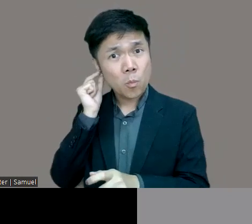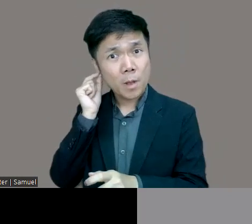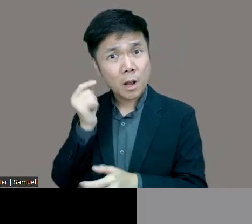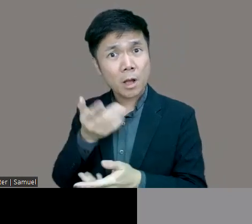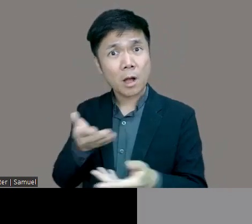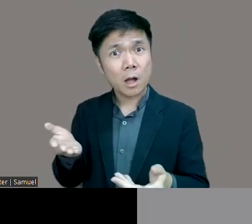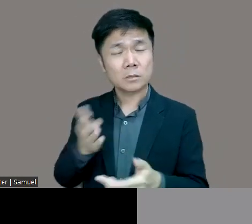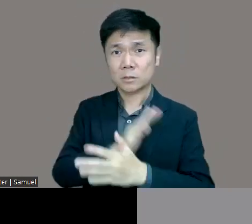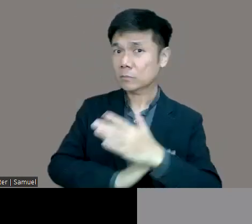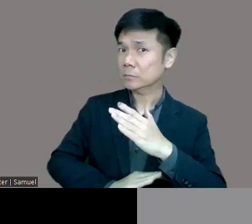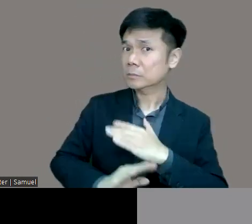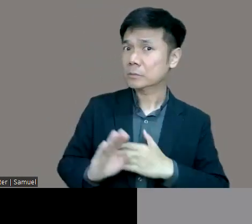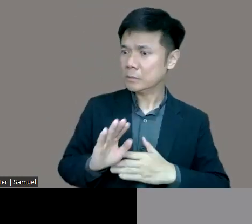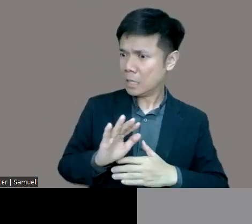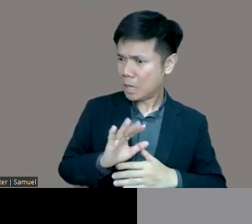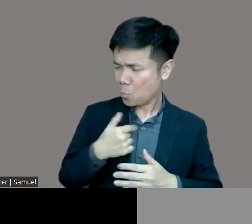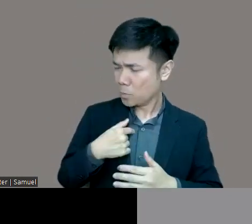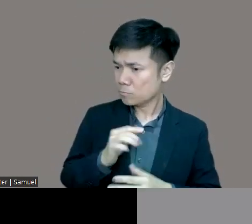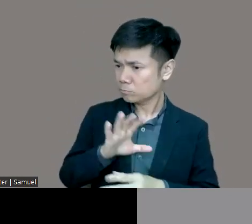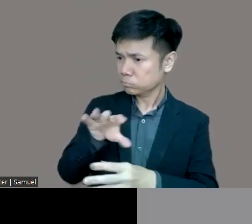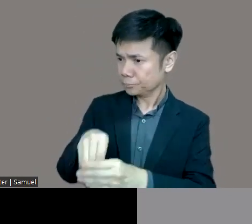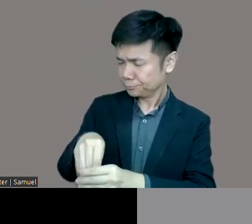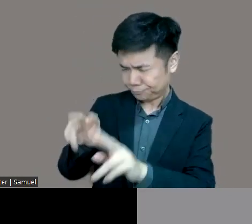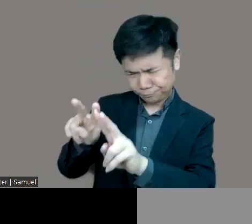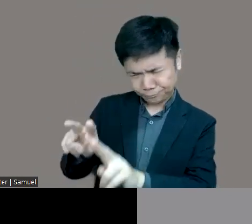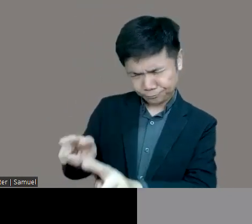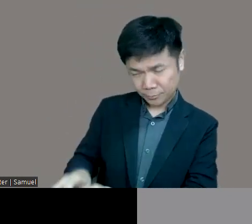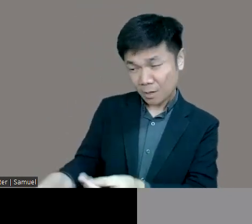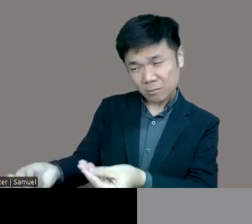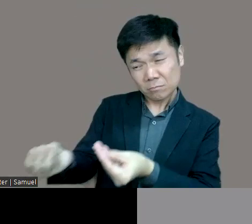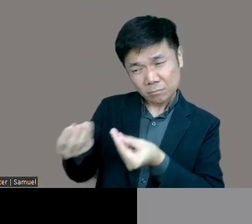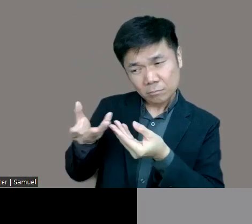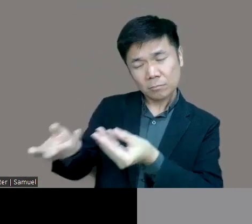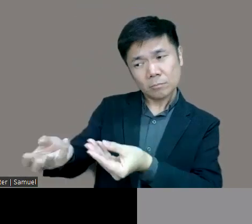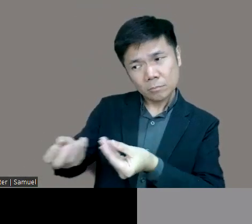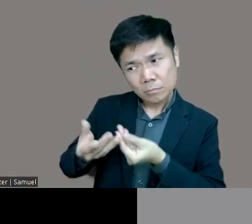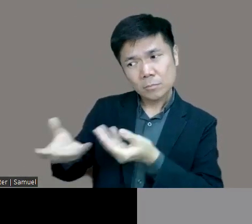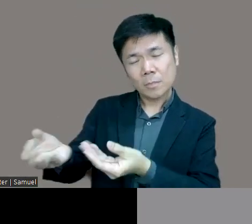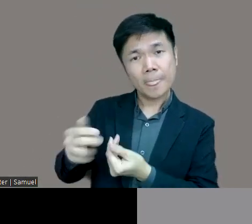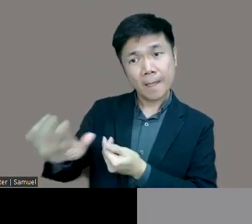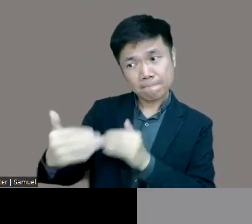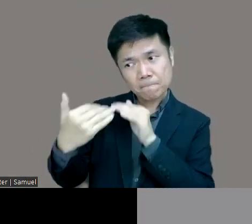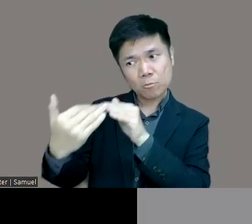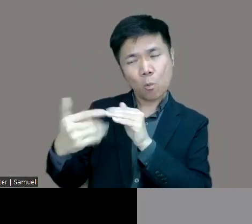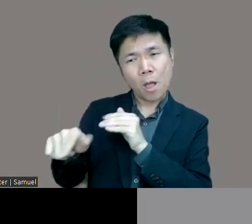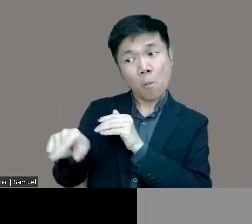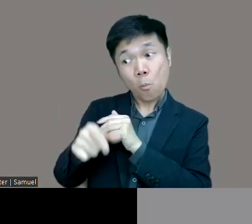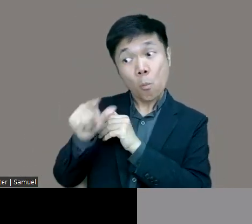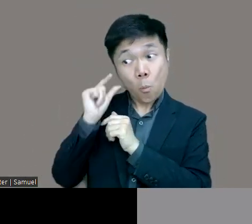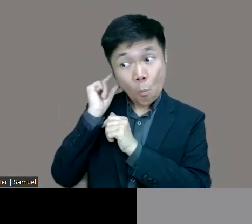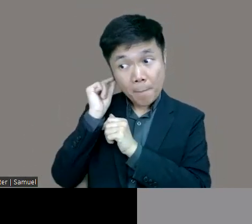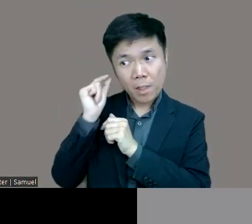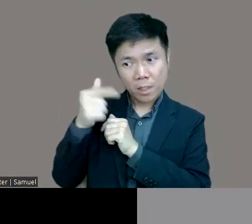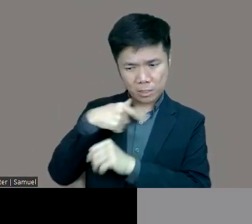certaines d'entre elles ont pu parler parce que nous, femmes handicapées, avons été impliquées dans